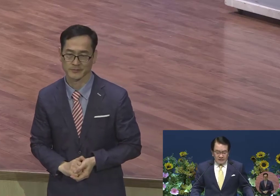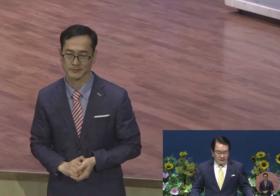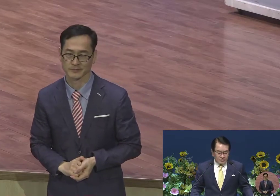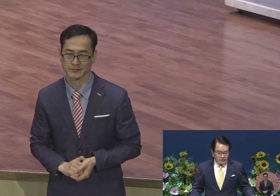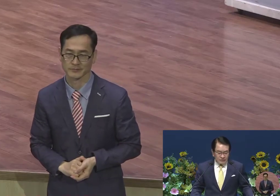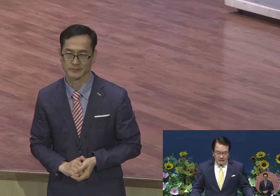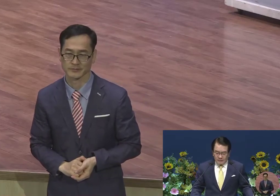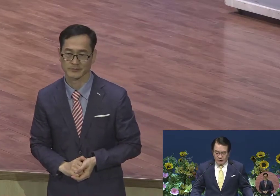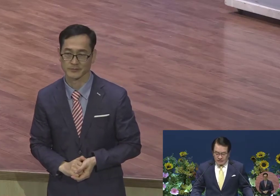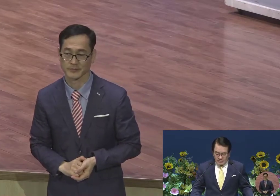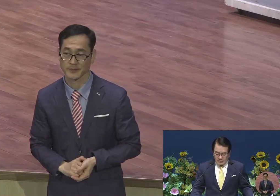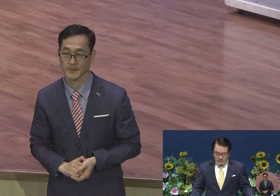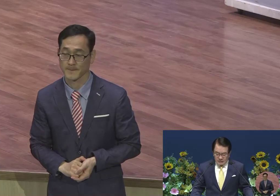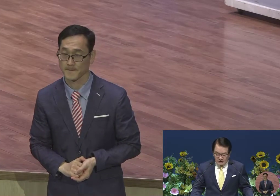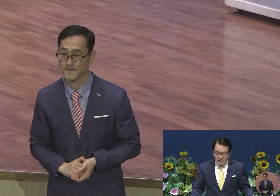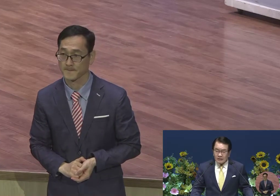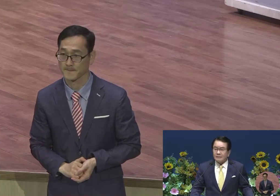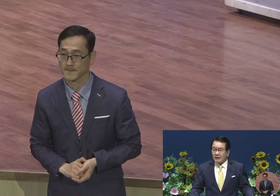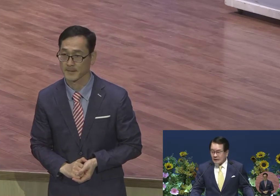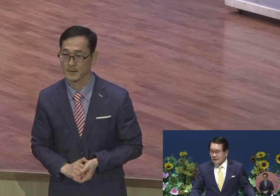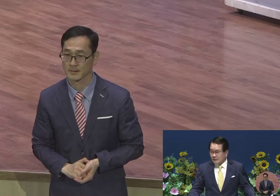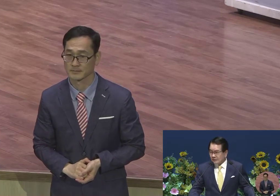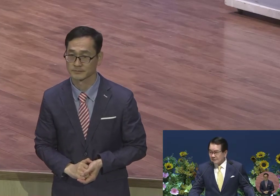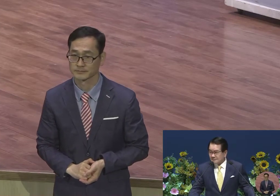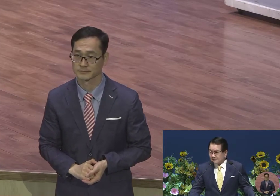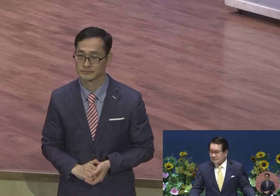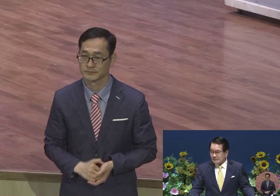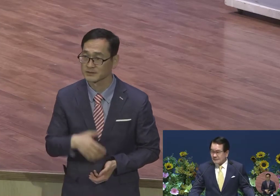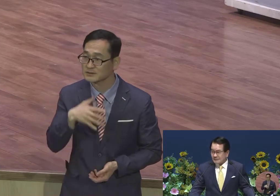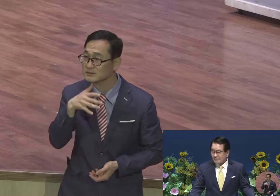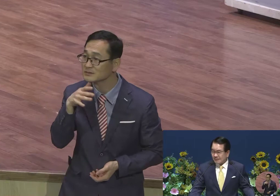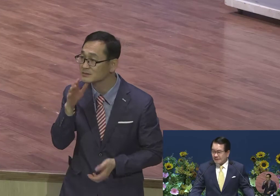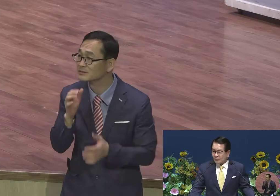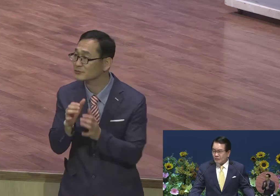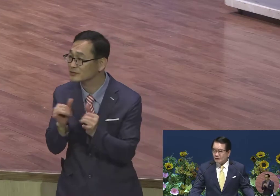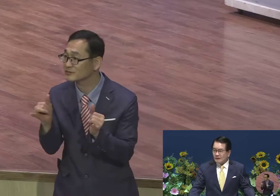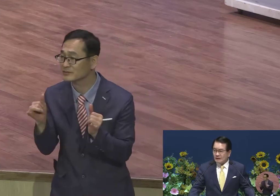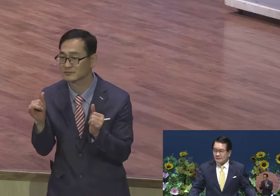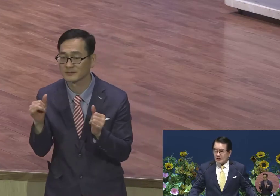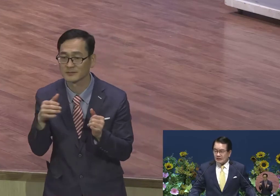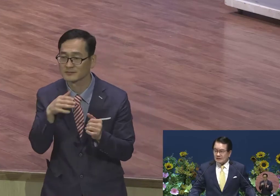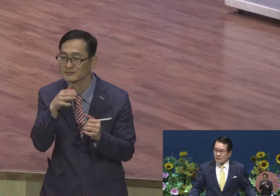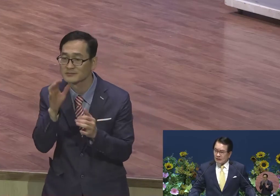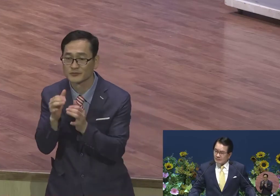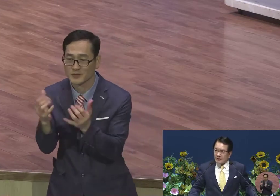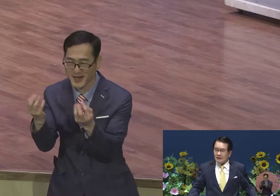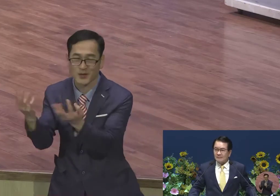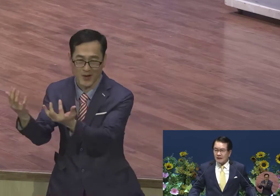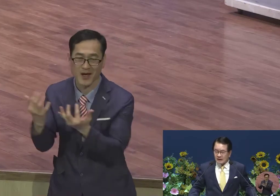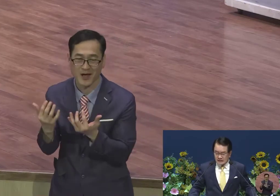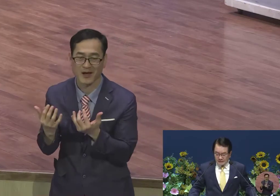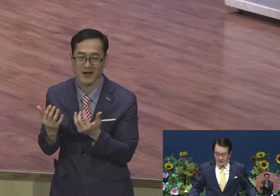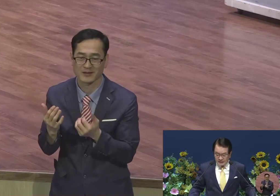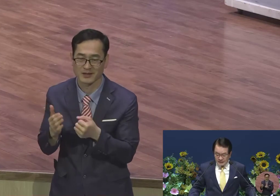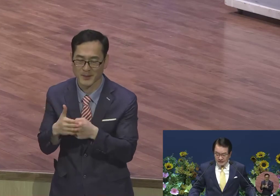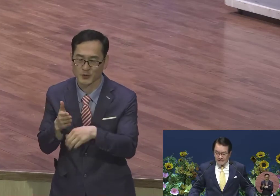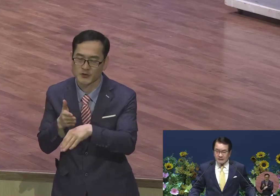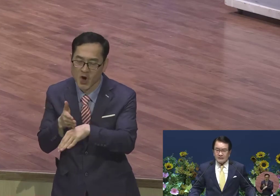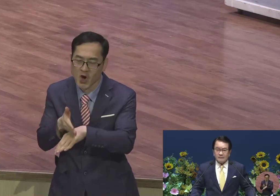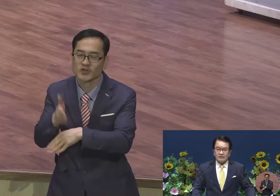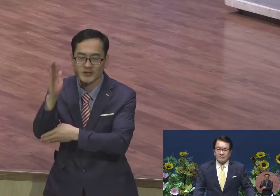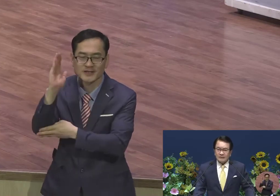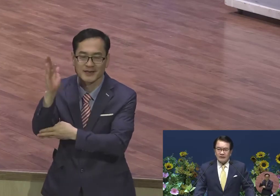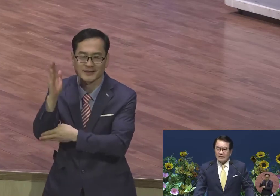어르신들이 많이 오셨기 때문에 제가 천천히 말할게요. 조금 느리게 말할게요. 제가 원래 빨리 말하기 때문에